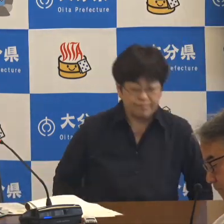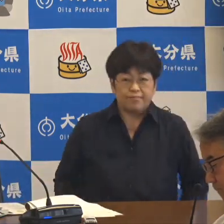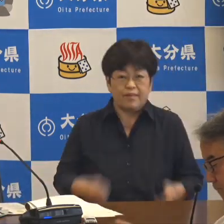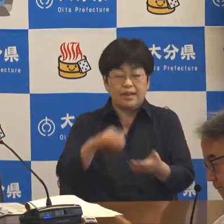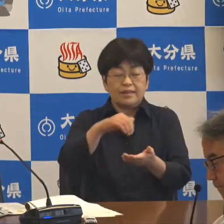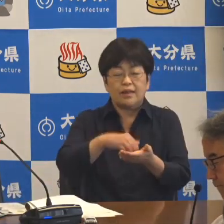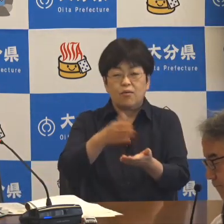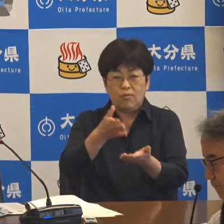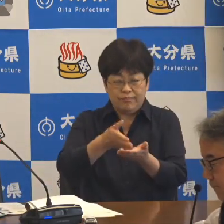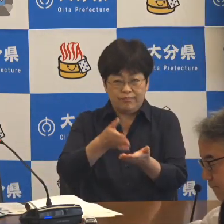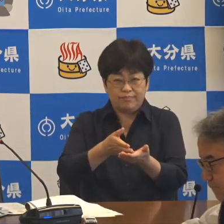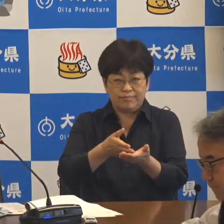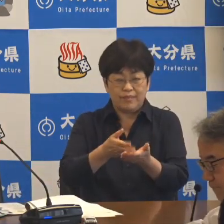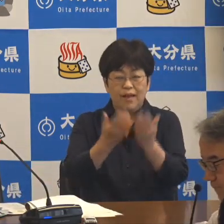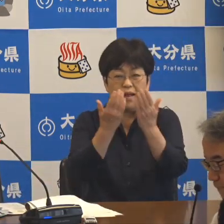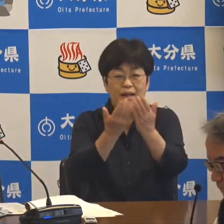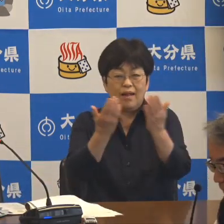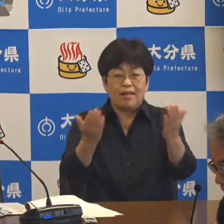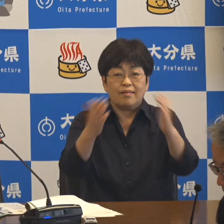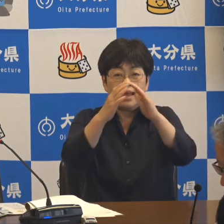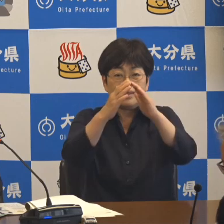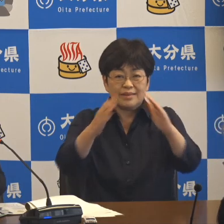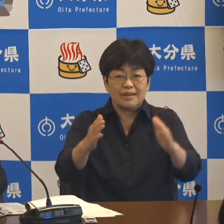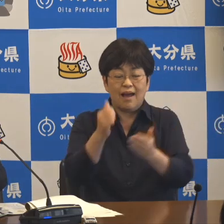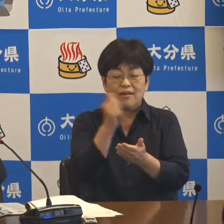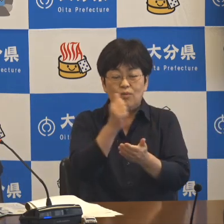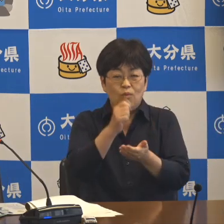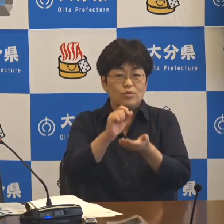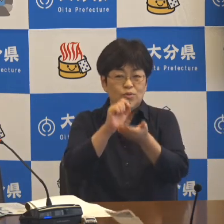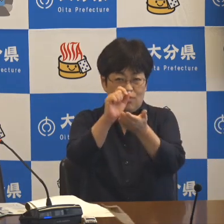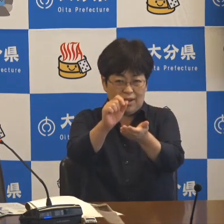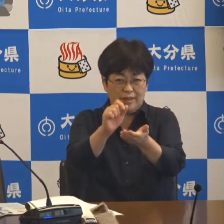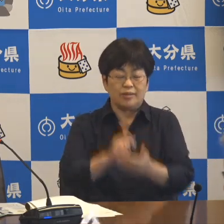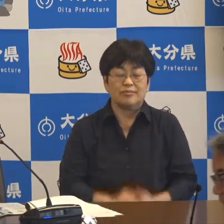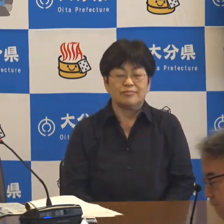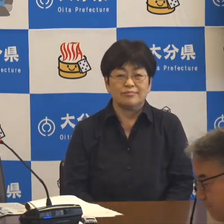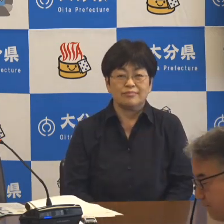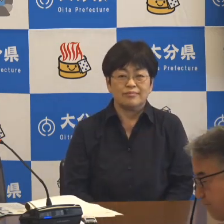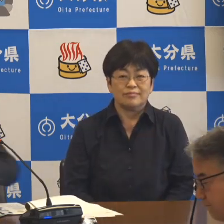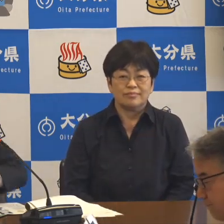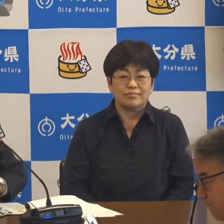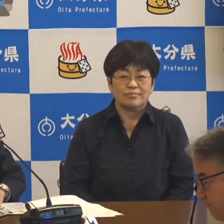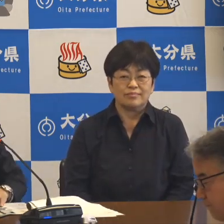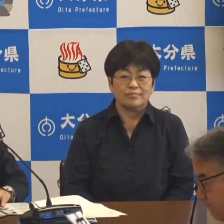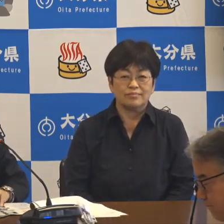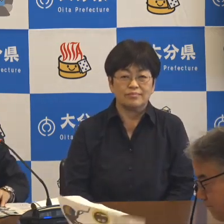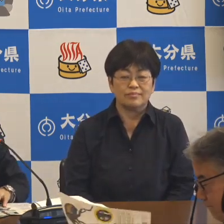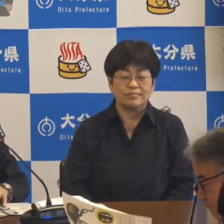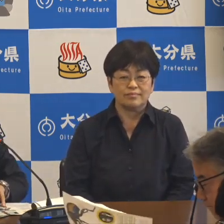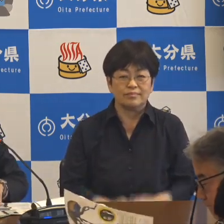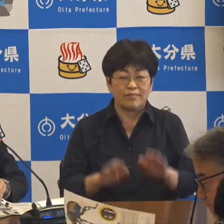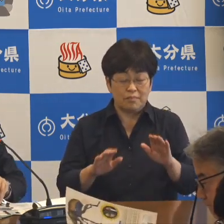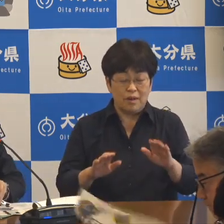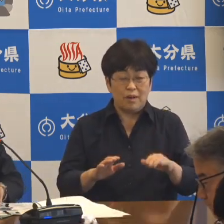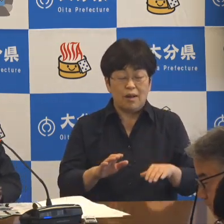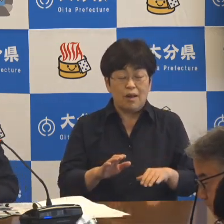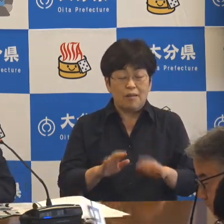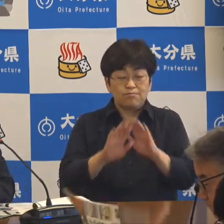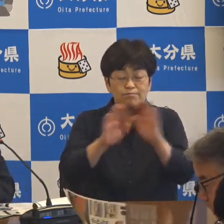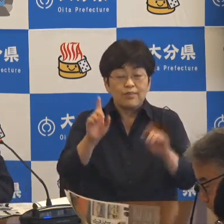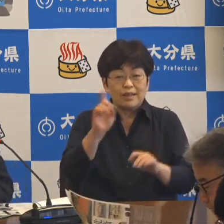展示会のご紹介であります。今も福田平八郎展を行っておりますけれども